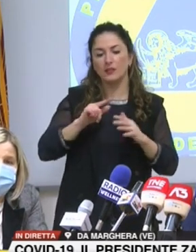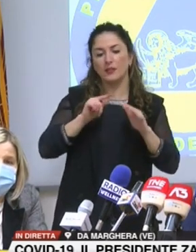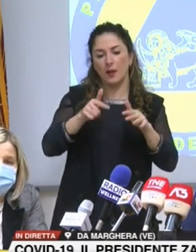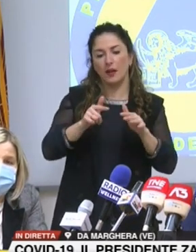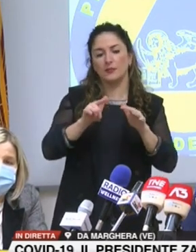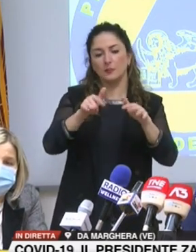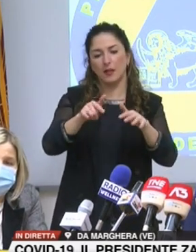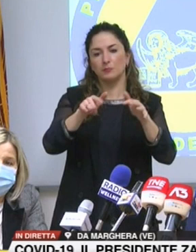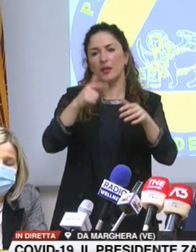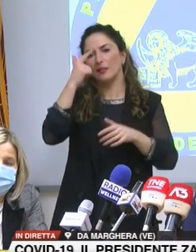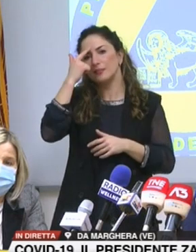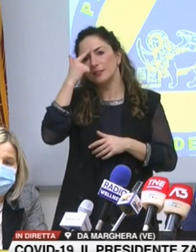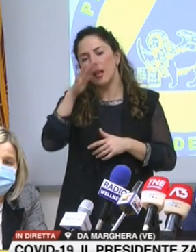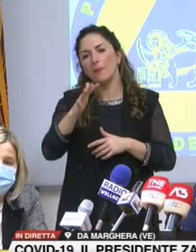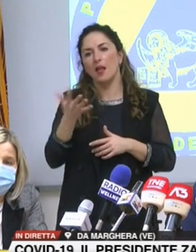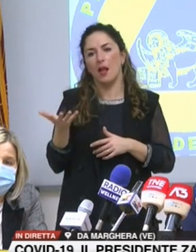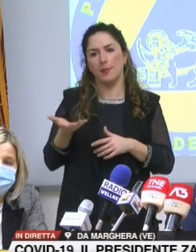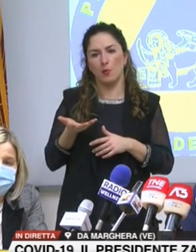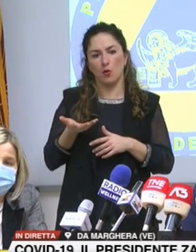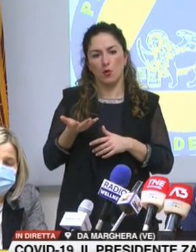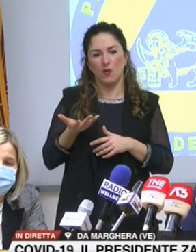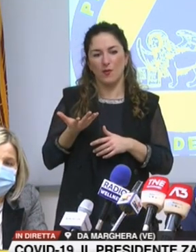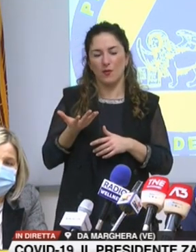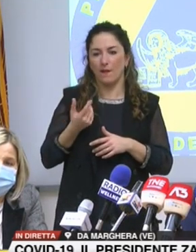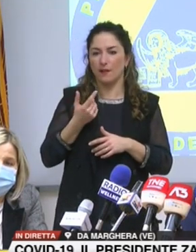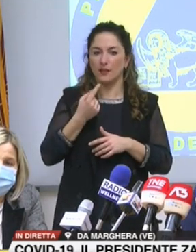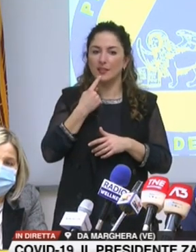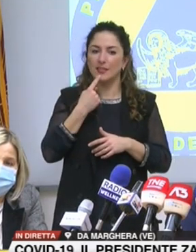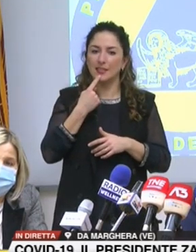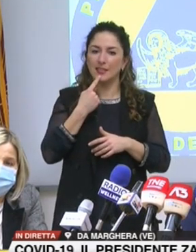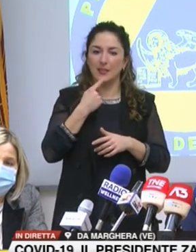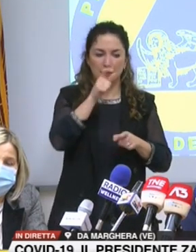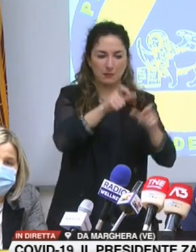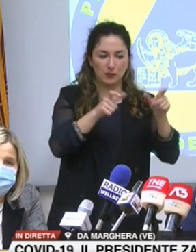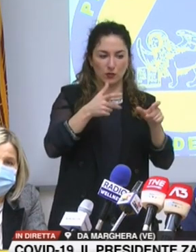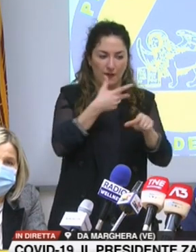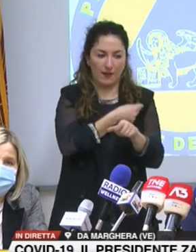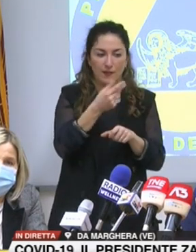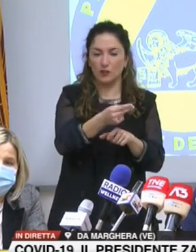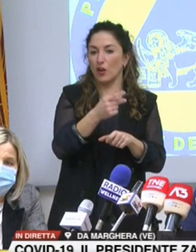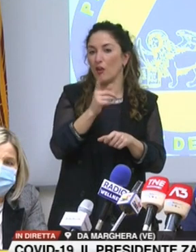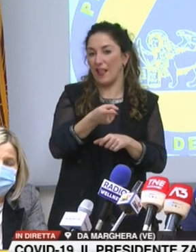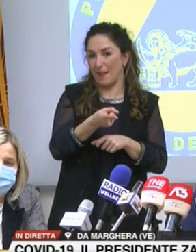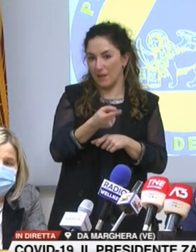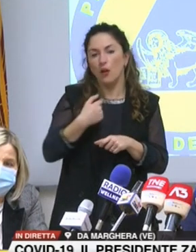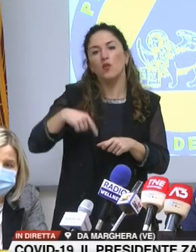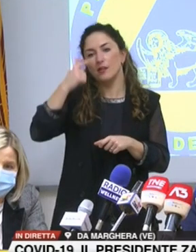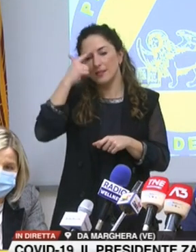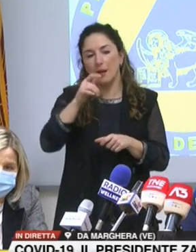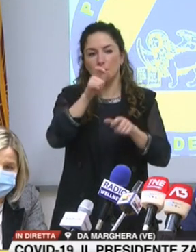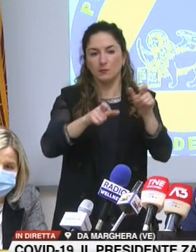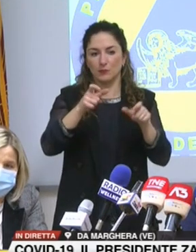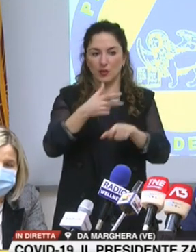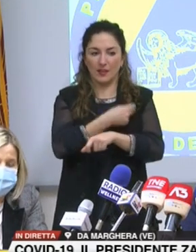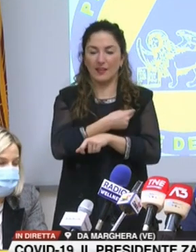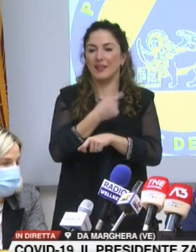settimana sappiamo qual è il bacino di utenza atteso e quindi sappiamo quali sono le persone che devono essere